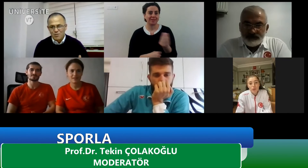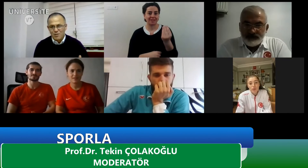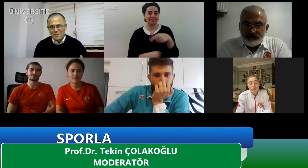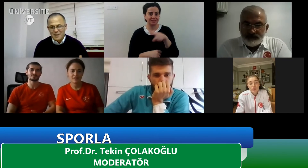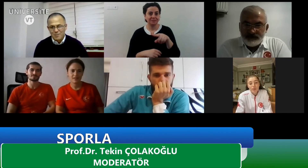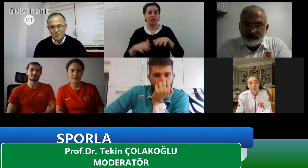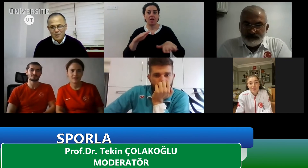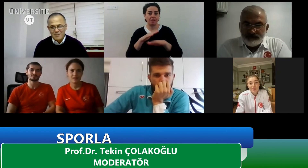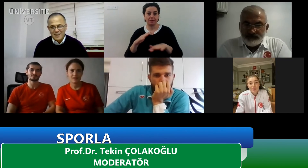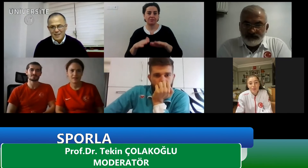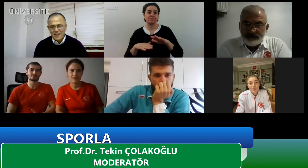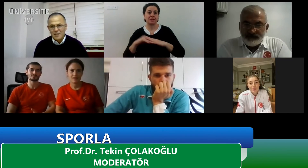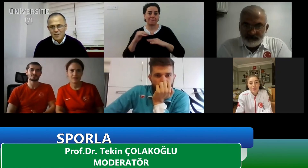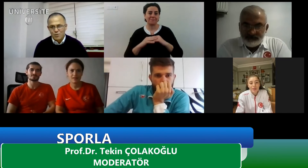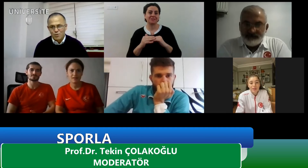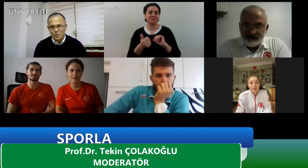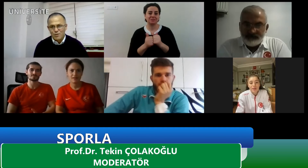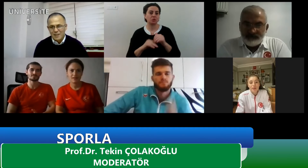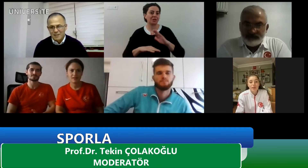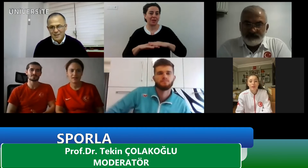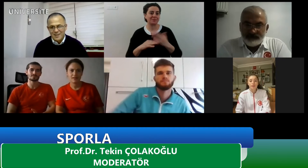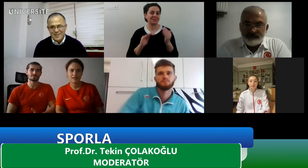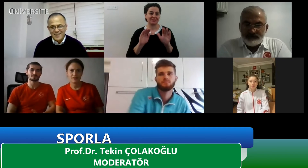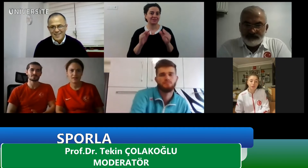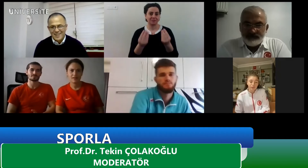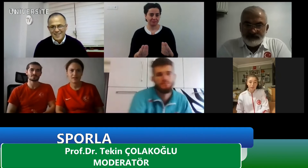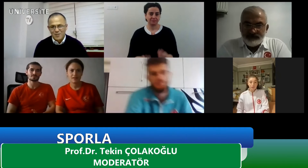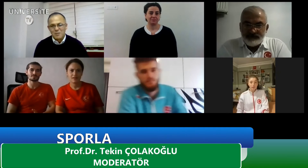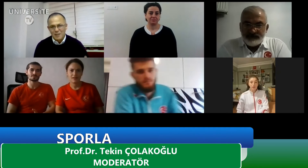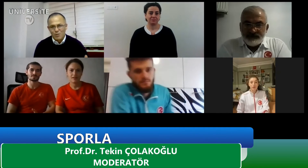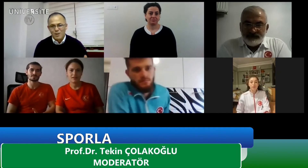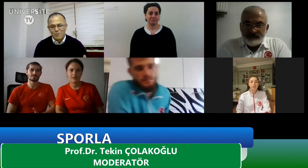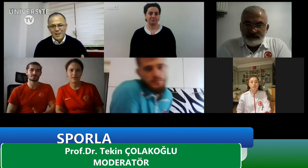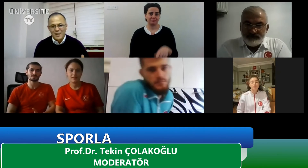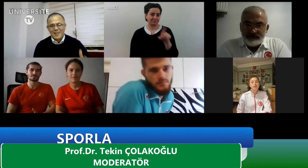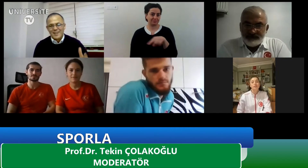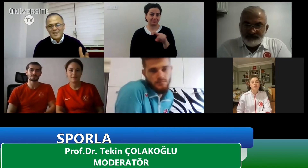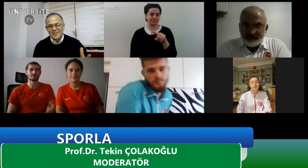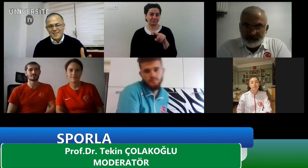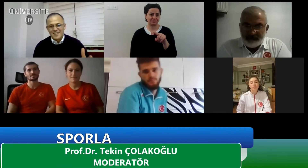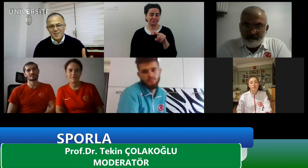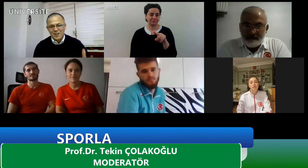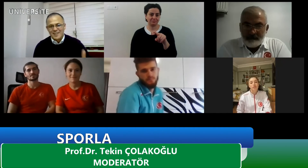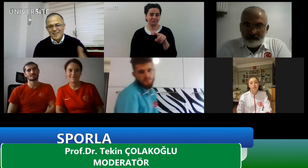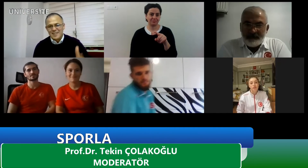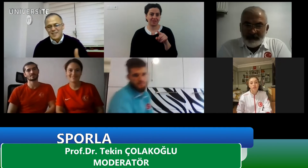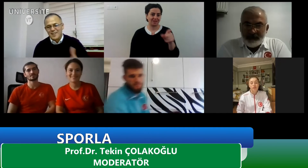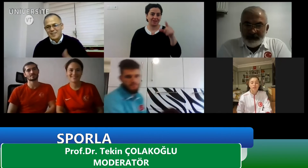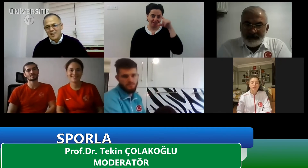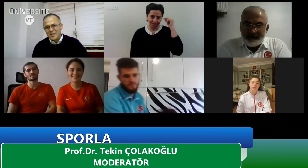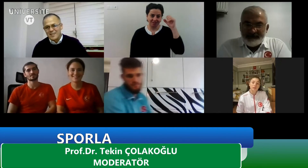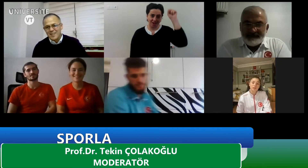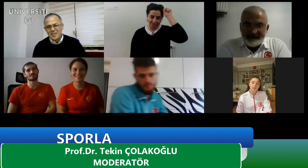Gençlerimize, çocuklarımıza, sporcularımıza neler vaat ediyorsunuz? Neler vereceksiniz? Onlar bekliyorlar mutlaka. Kadir,